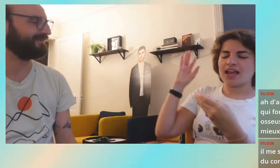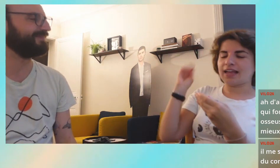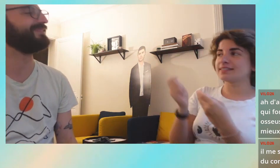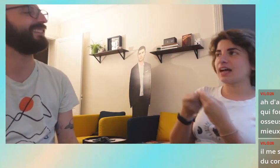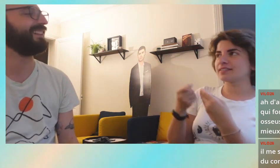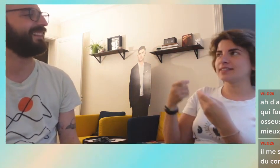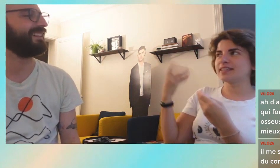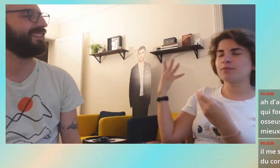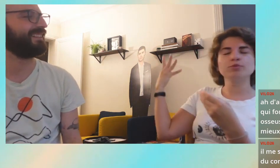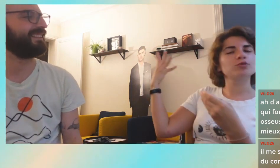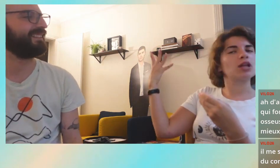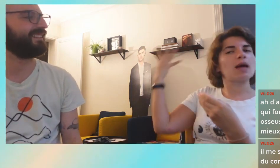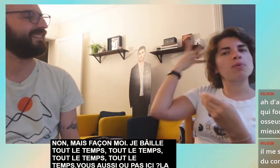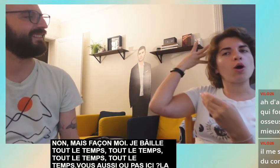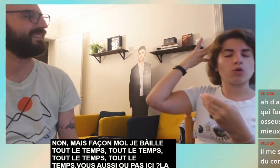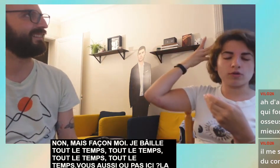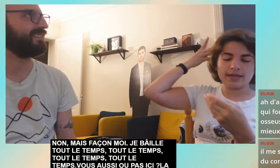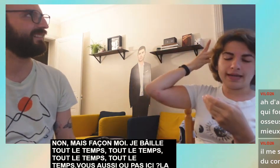La date de début de l'implant cochléaire.